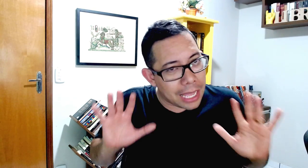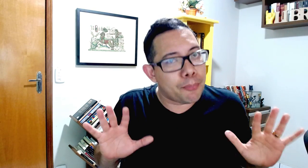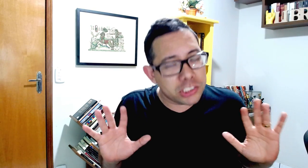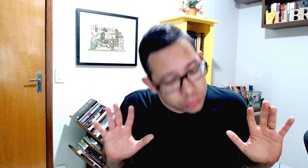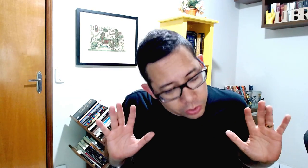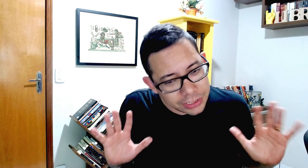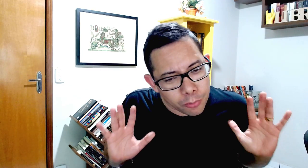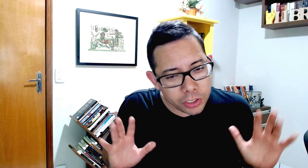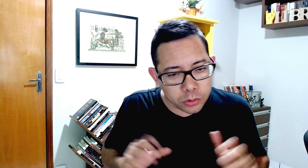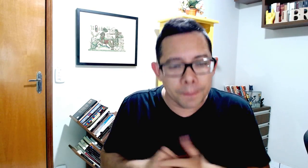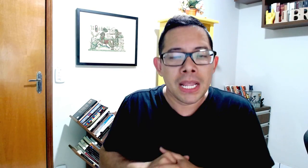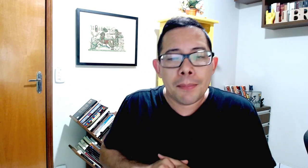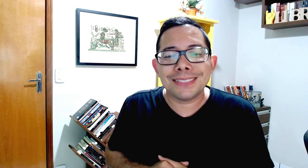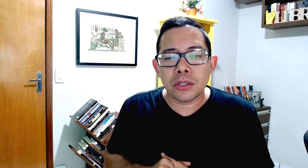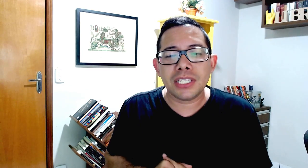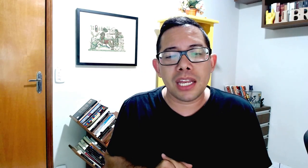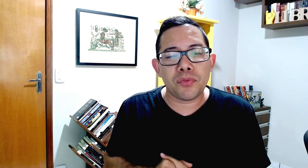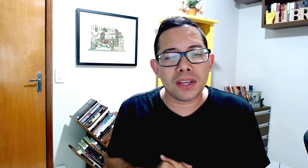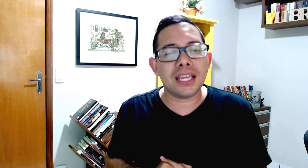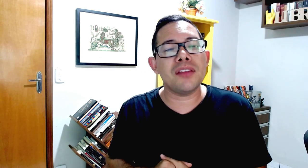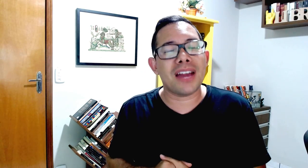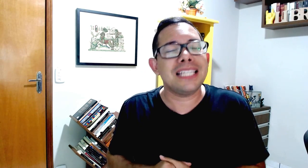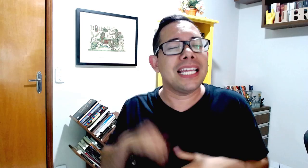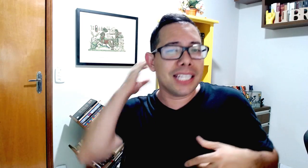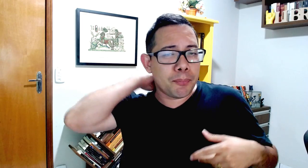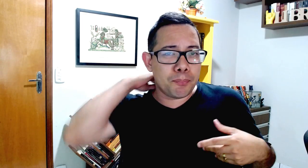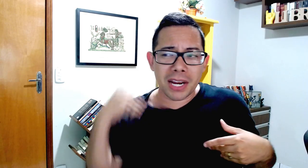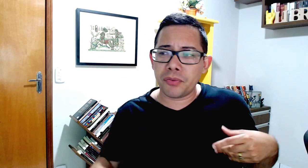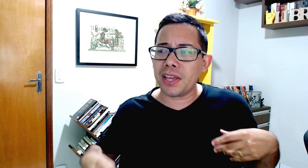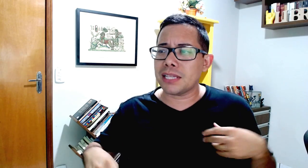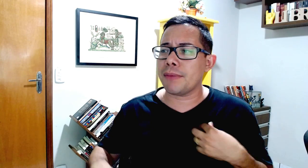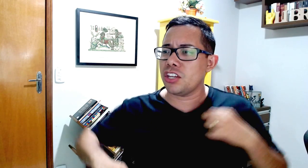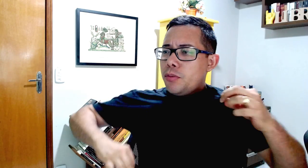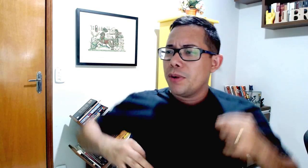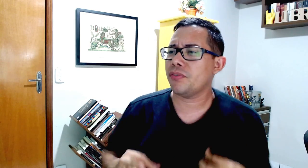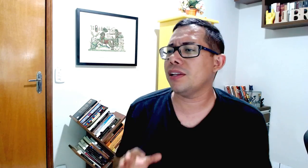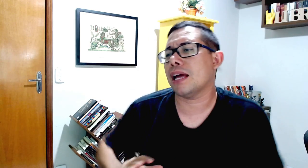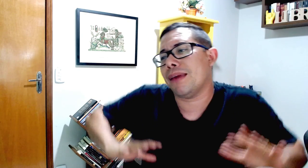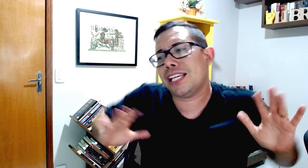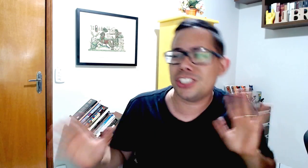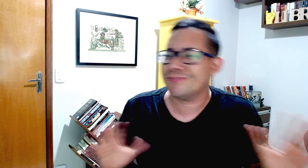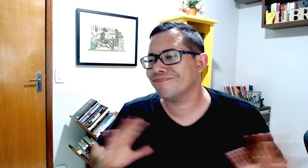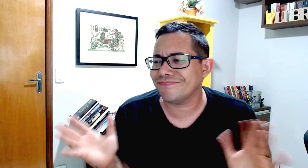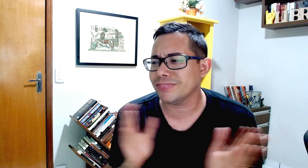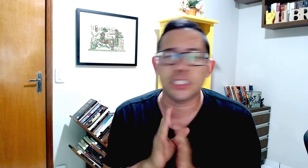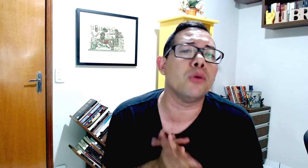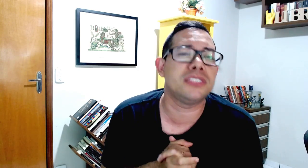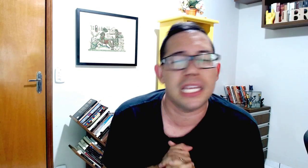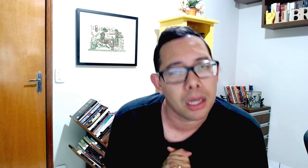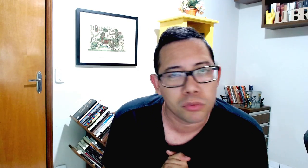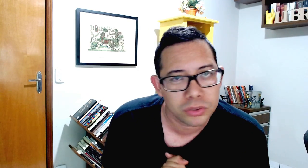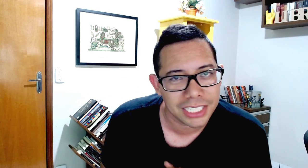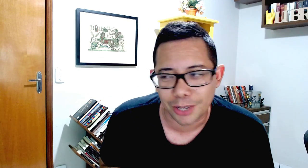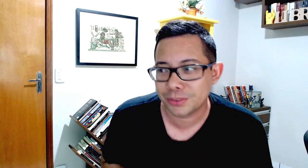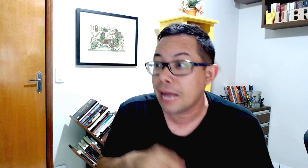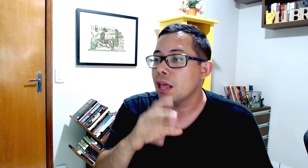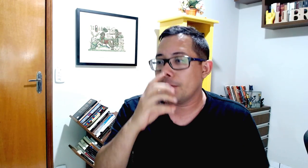tá pode se esforçar muito mas não significa que ele vai entender perfeitamente perfeitamente não sei não não sei não tá